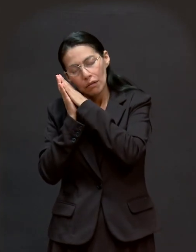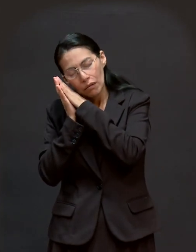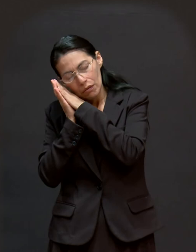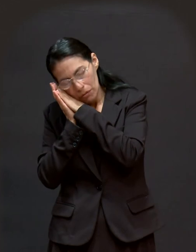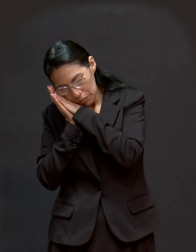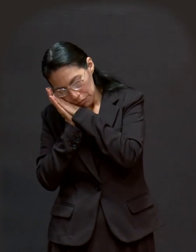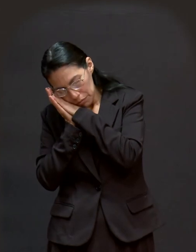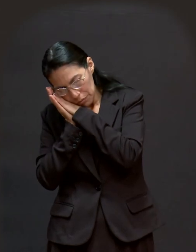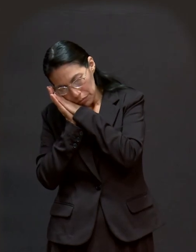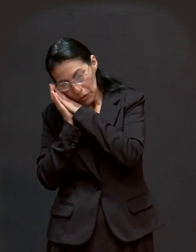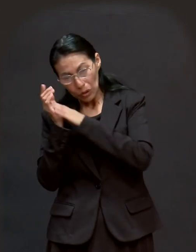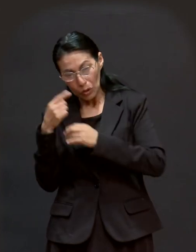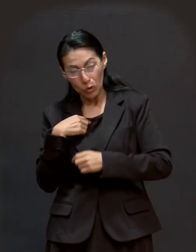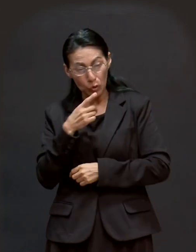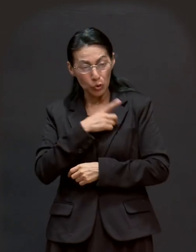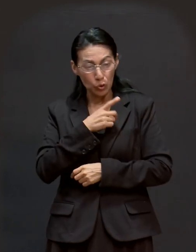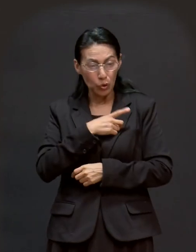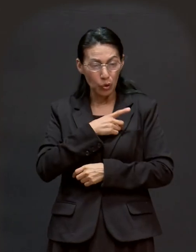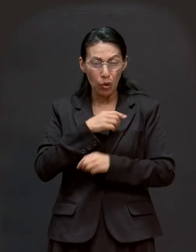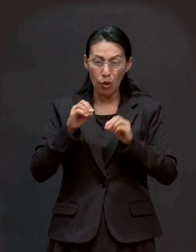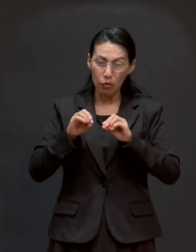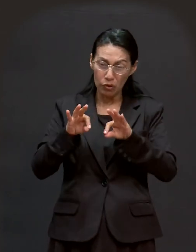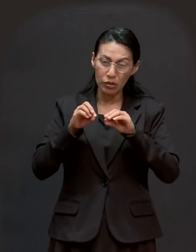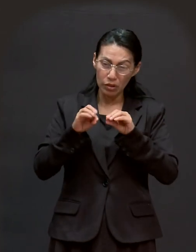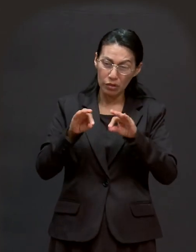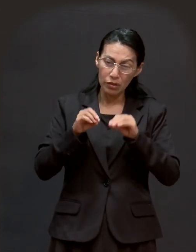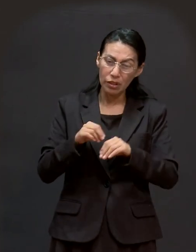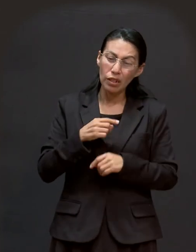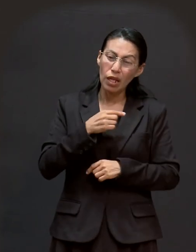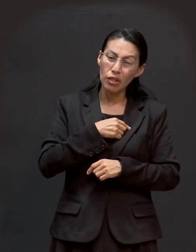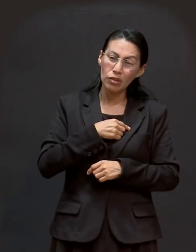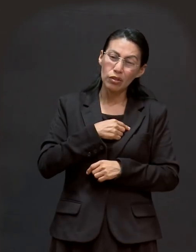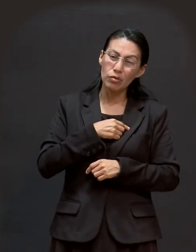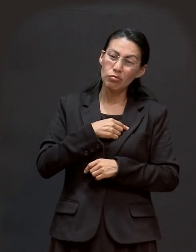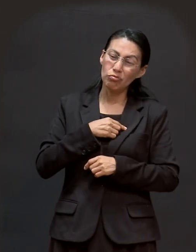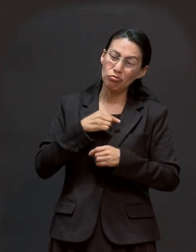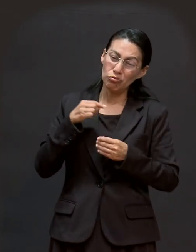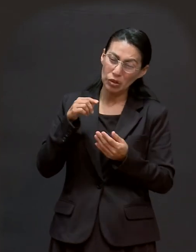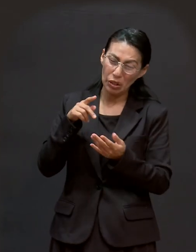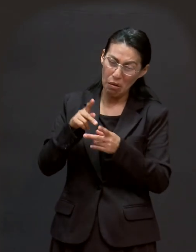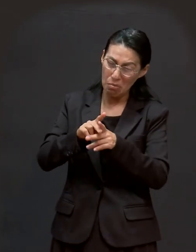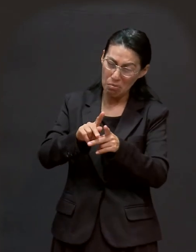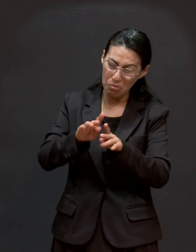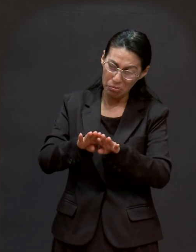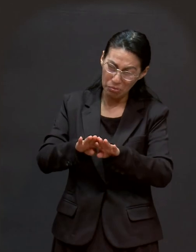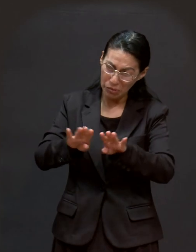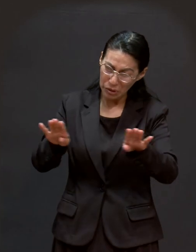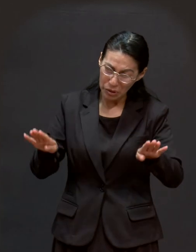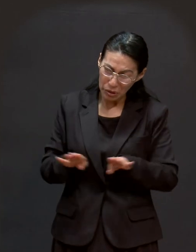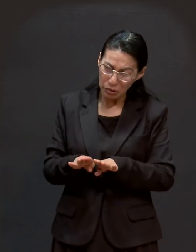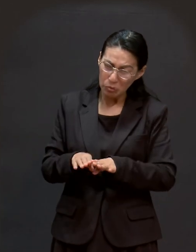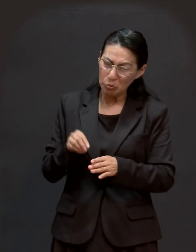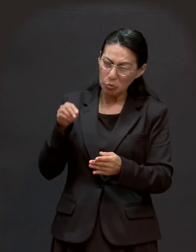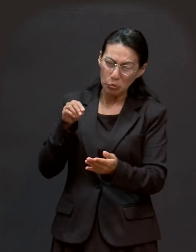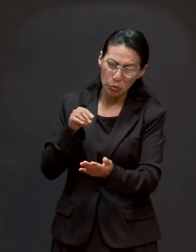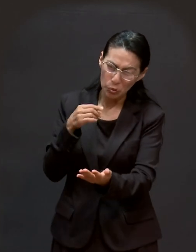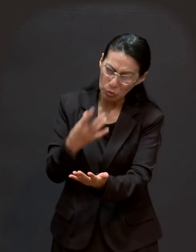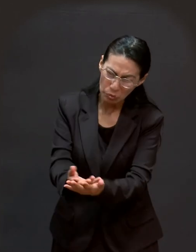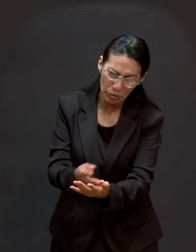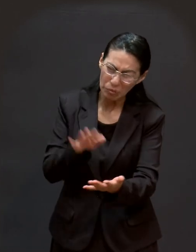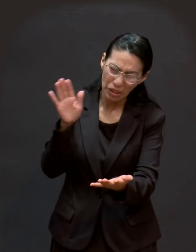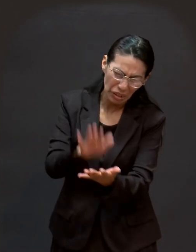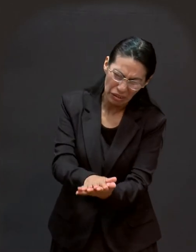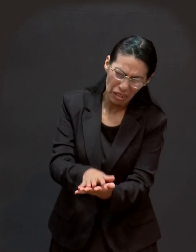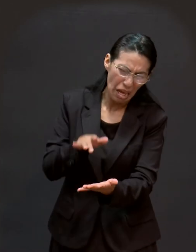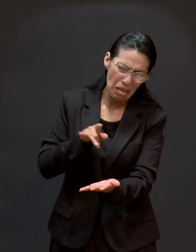quedó yo solo en ese momento y recuerdo que me tiré al piso en mi oficina y le dije señor por favor si